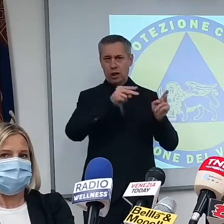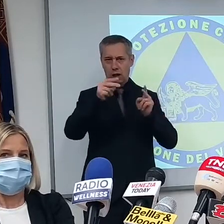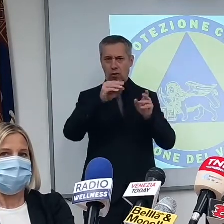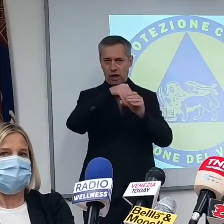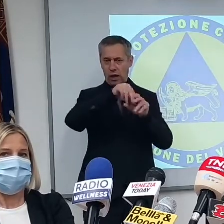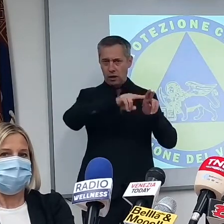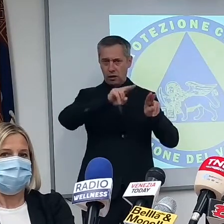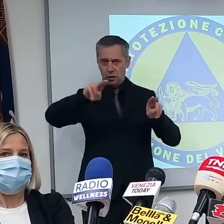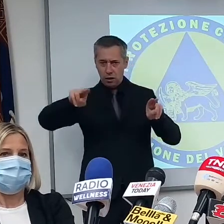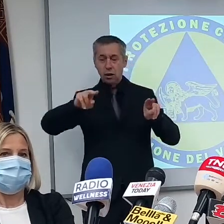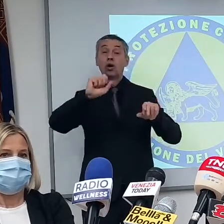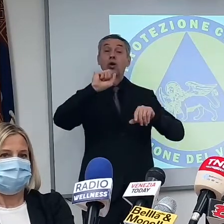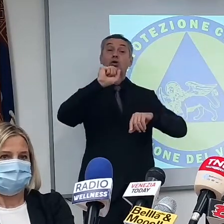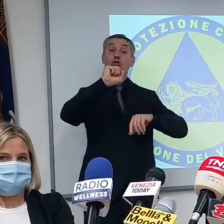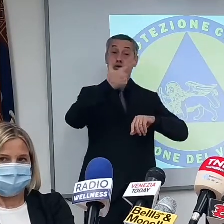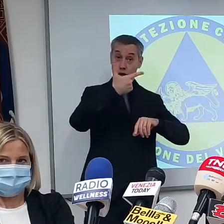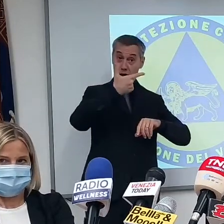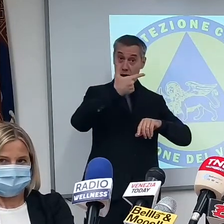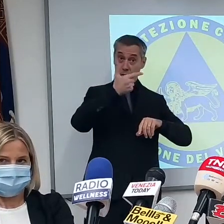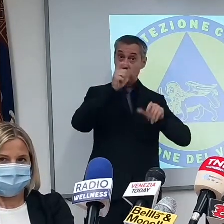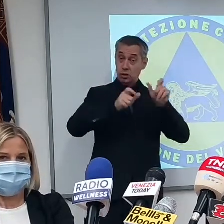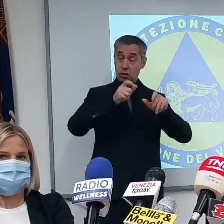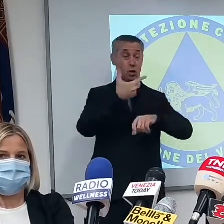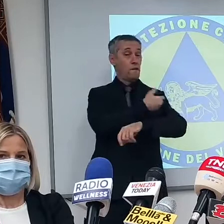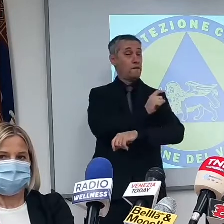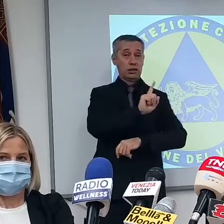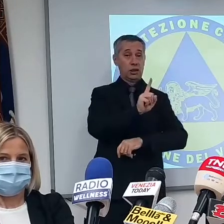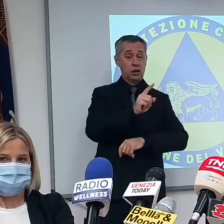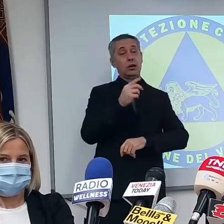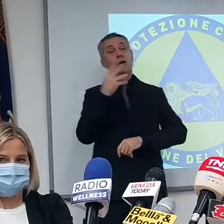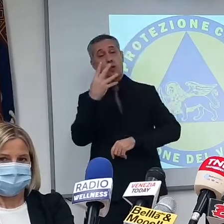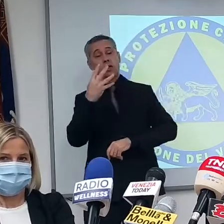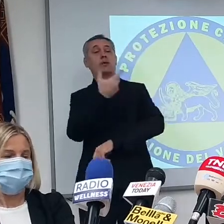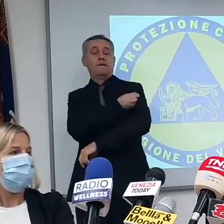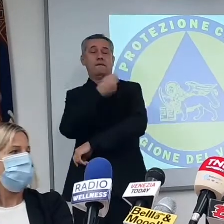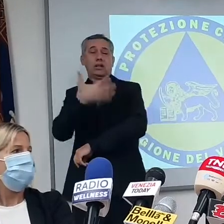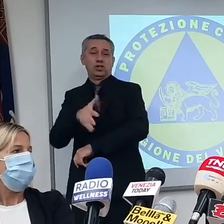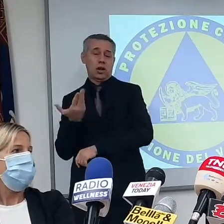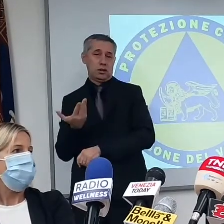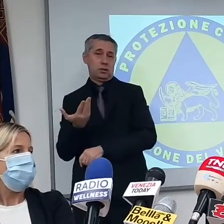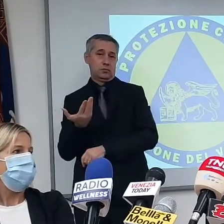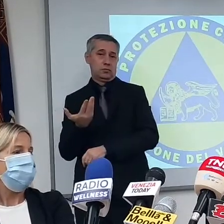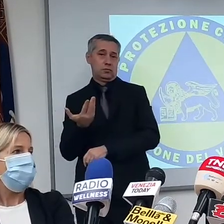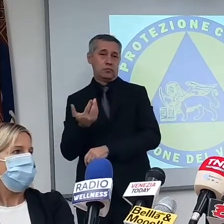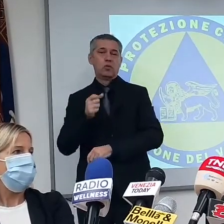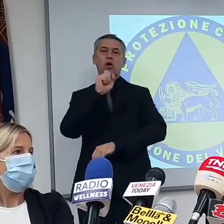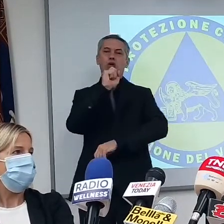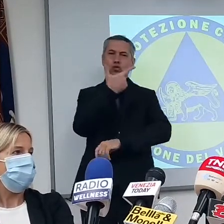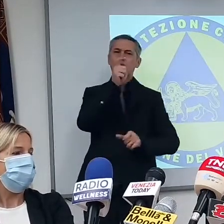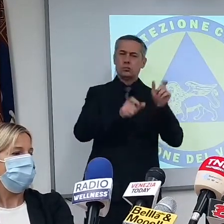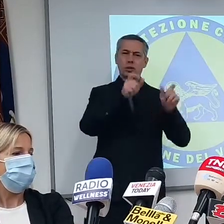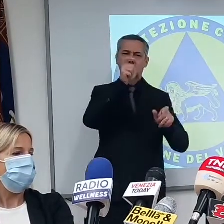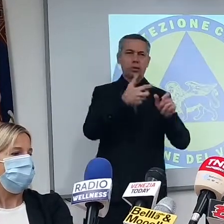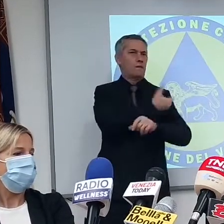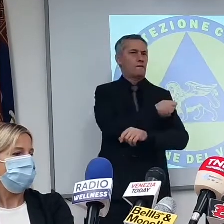cui 12 non vaccinati e 4 vaccinati. 12 non vaccinati,